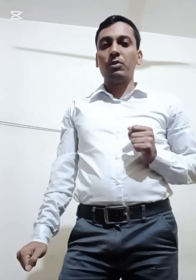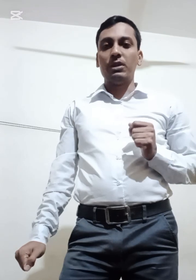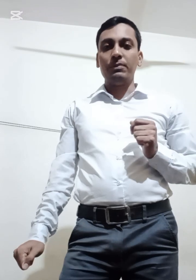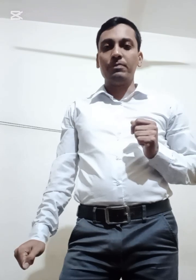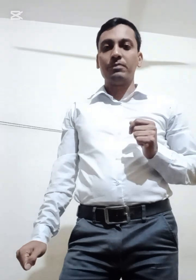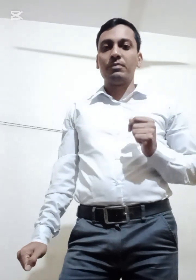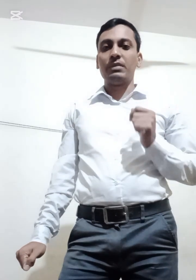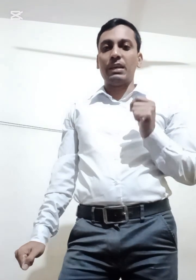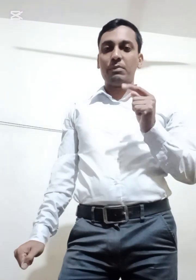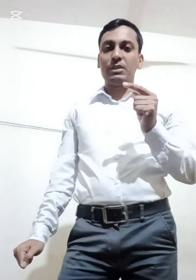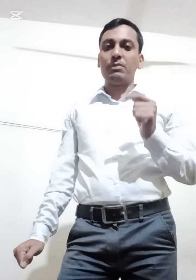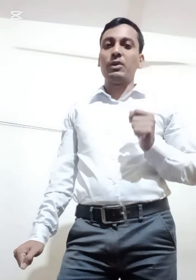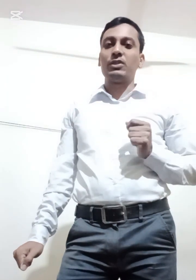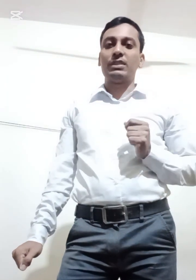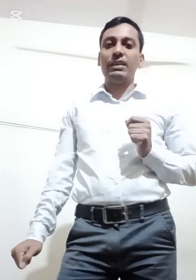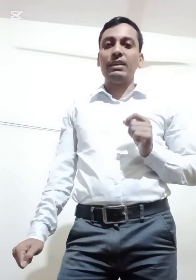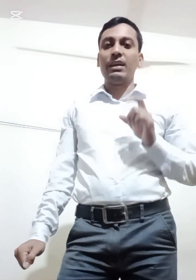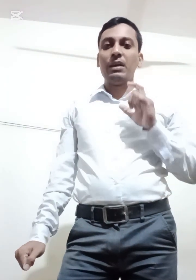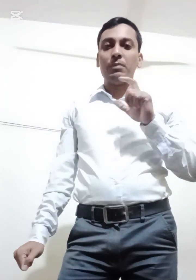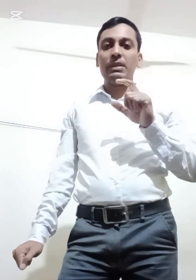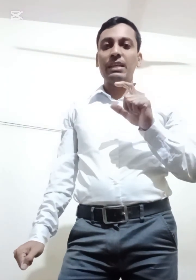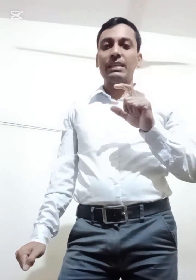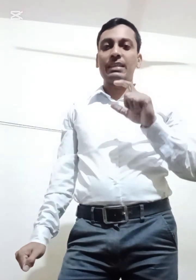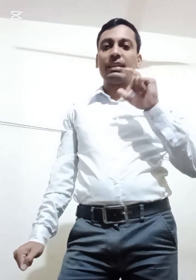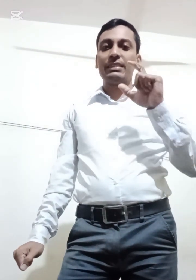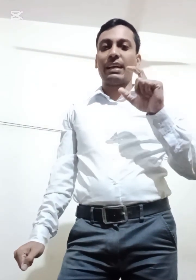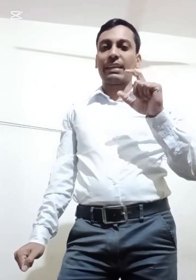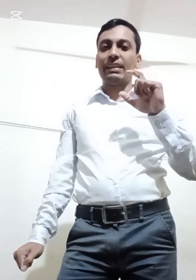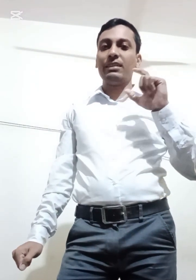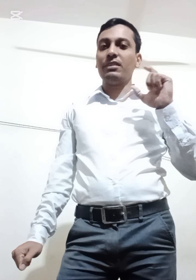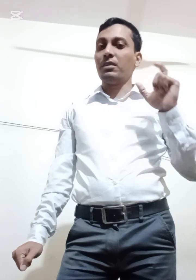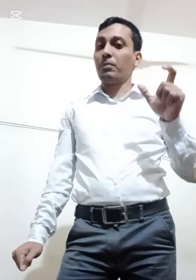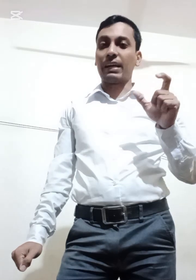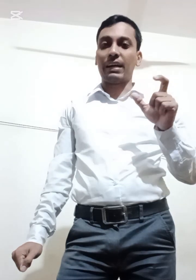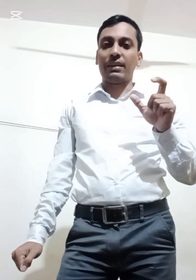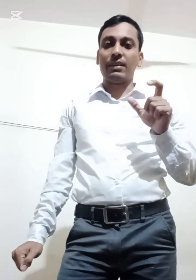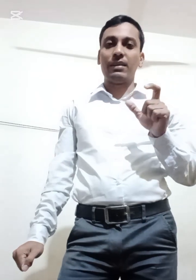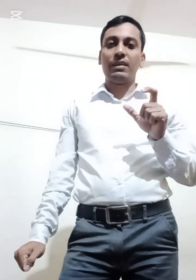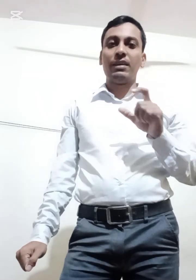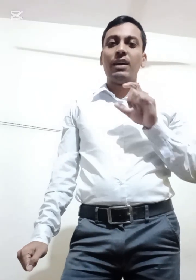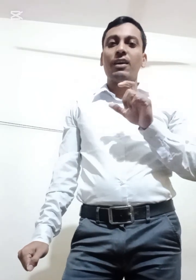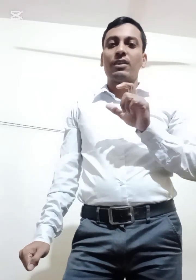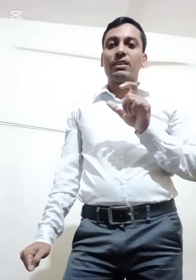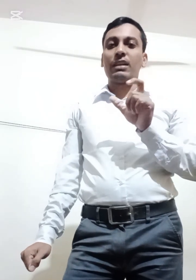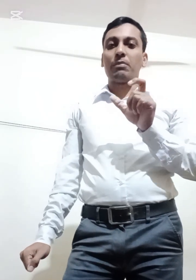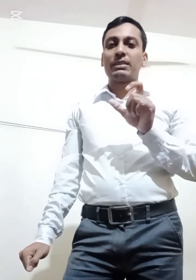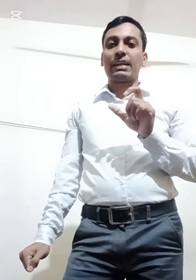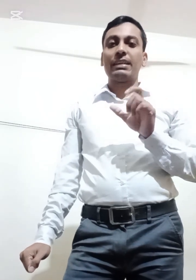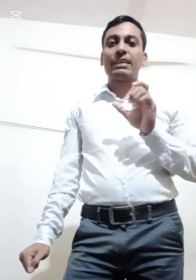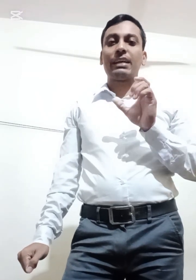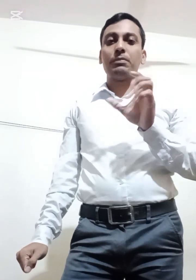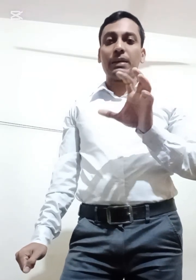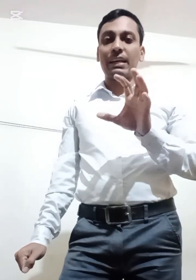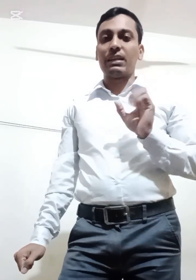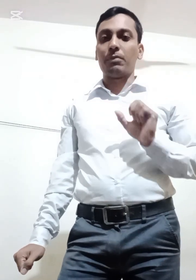বলি, এমসিবি হচ্ছে মিনিয়েচার সার্কিট ব্রেকার, অর্থাৎ আমরা যাকে সার্কিট ব্রেকার নামে